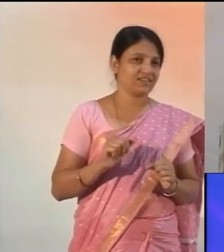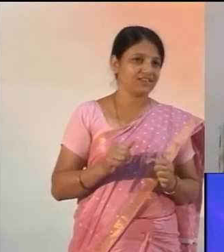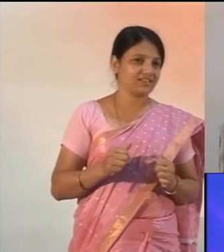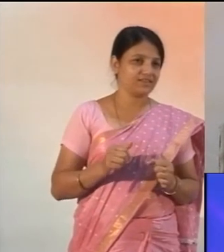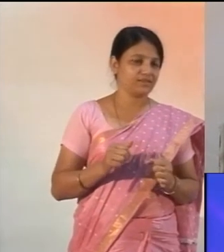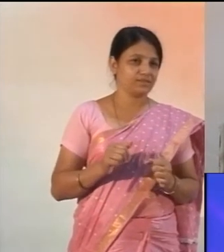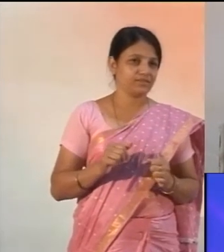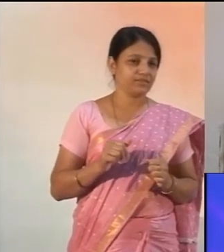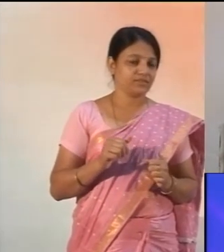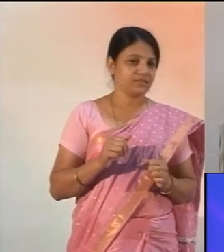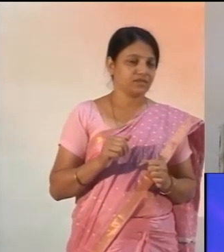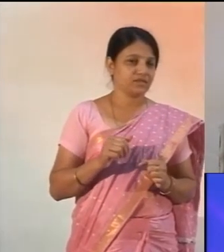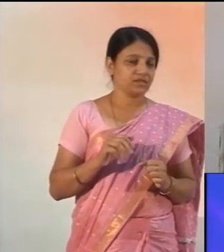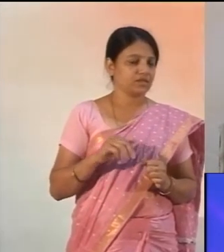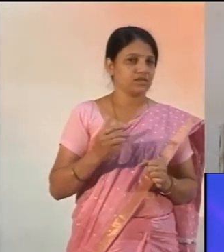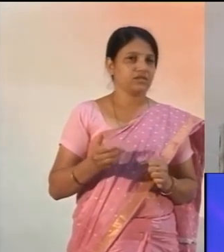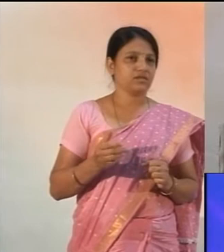या कुछ पाना है,